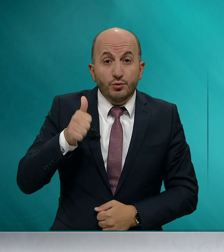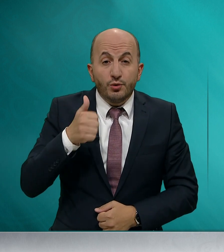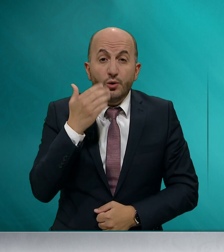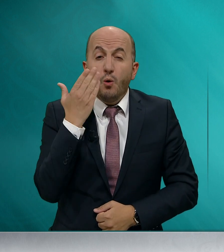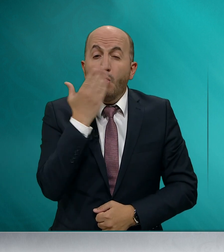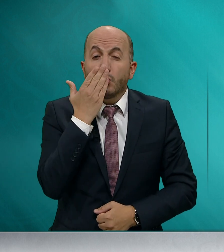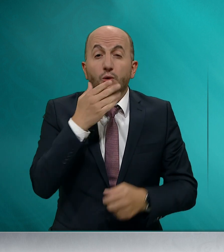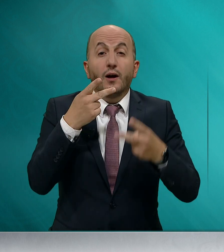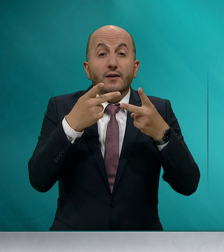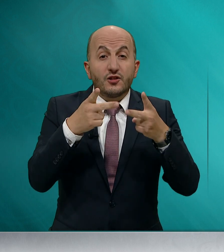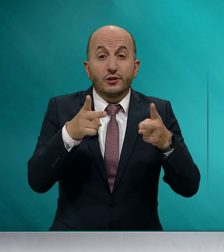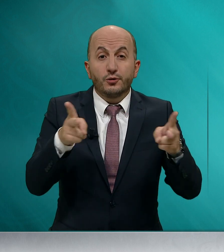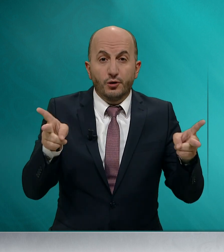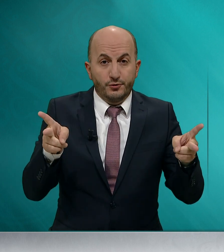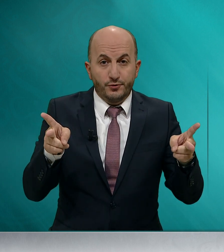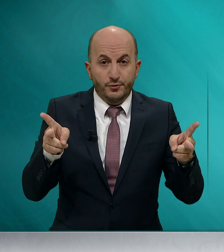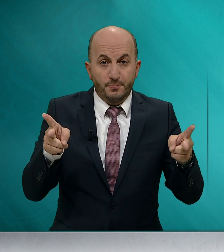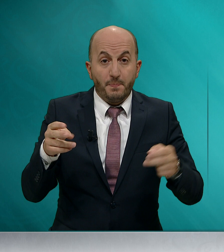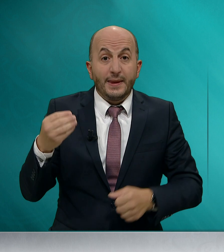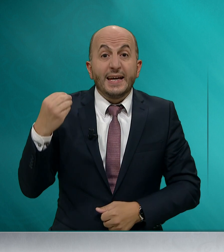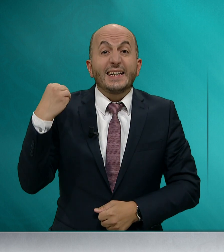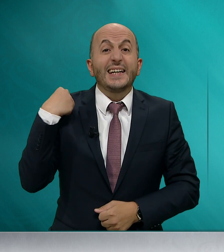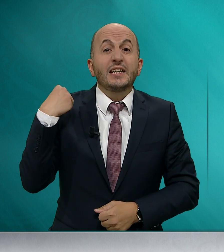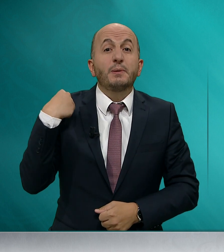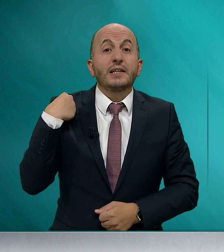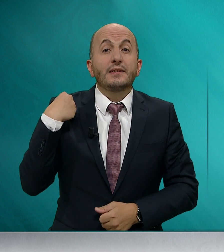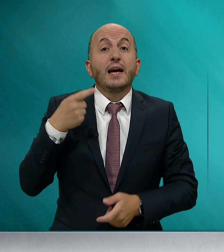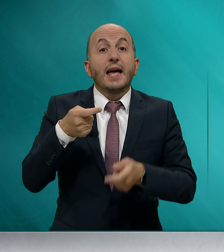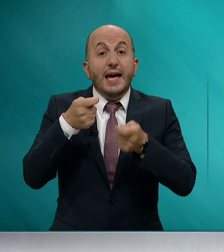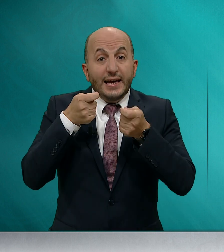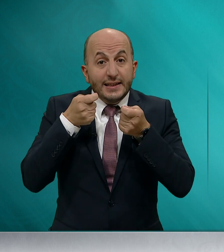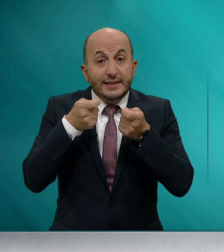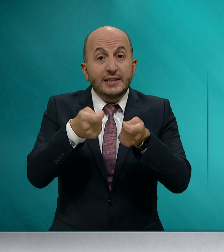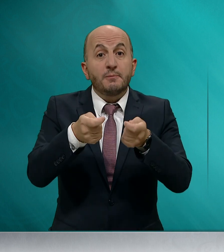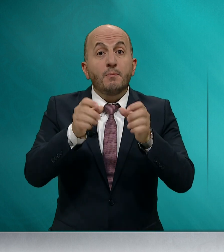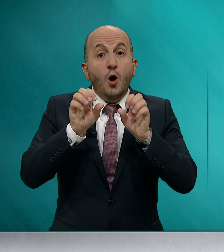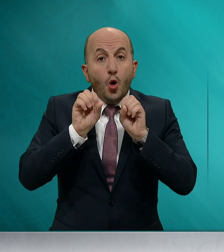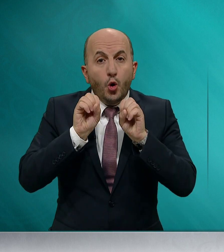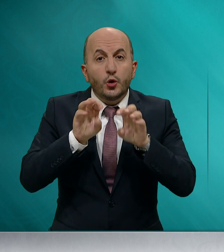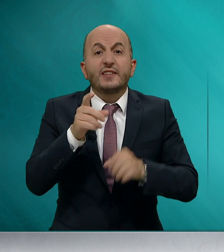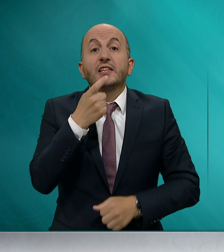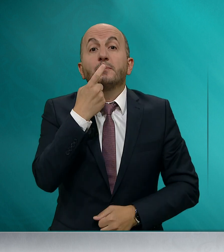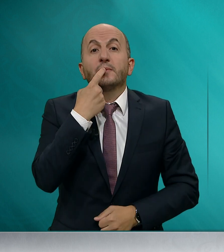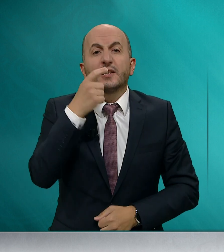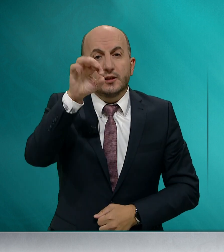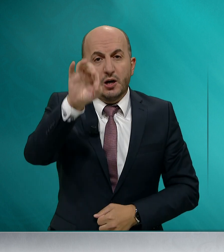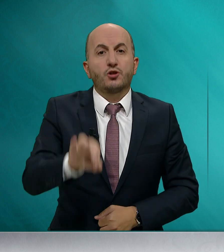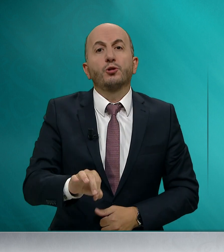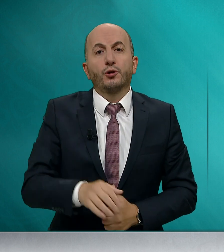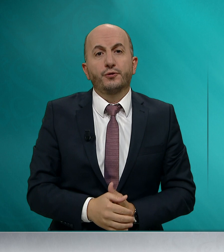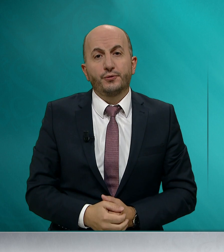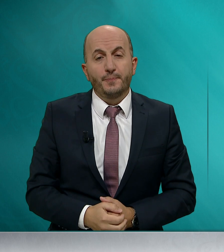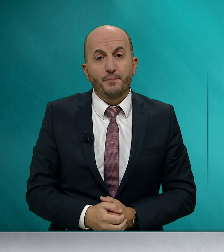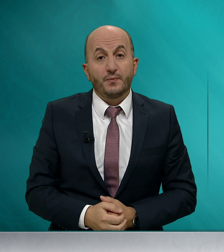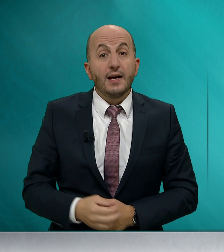pazartesi günü okullar açılıyor. Yeni bir eğitim, öğretim yılı